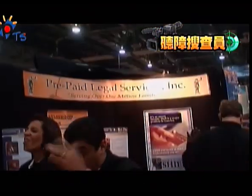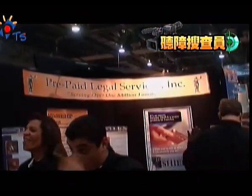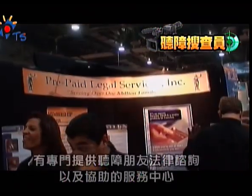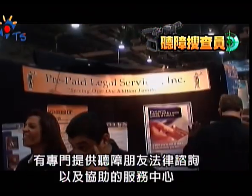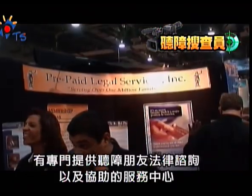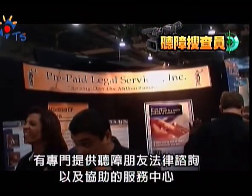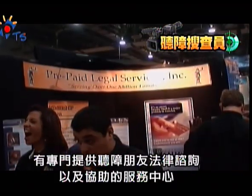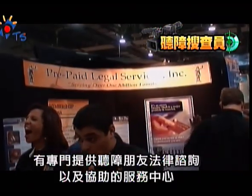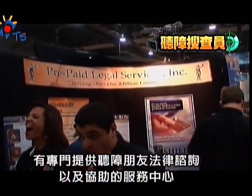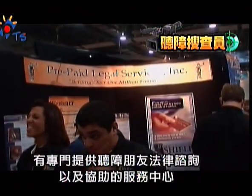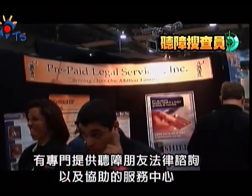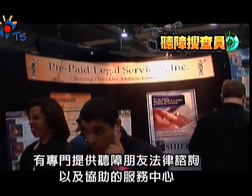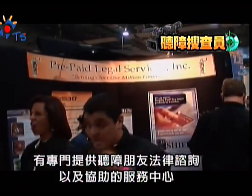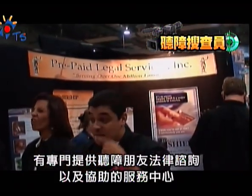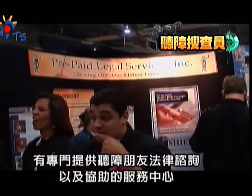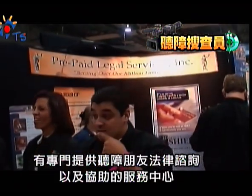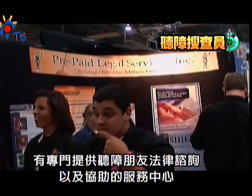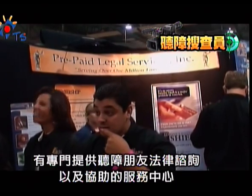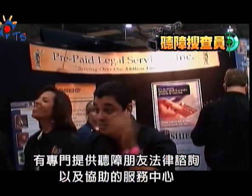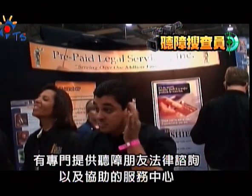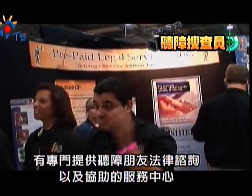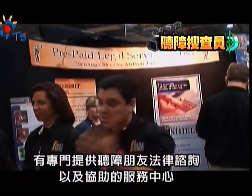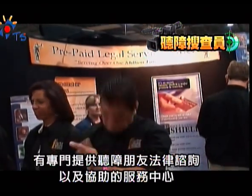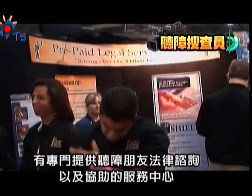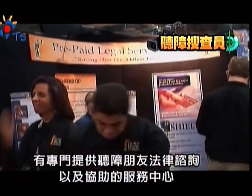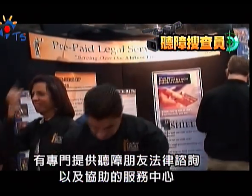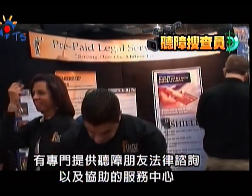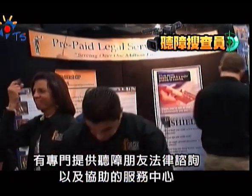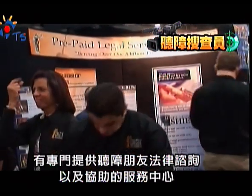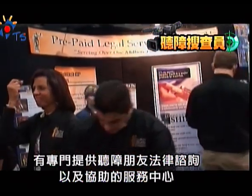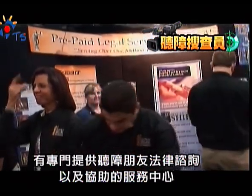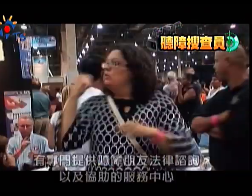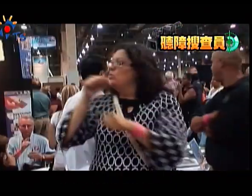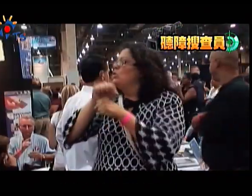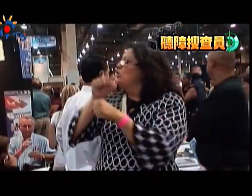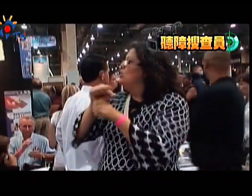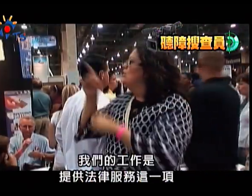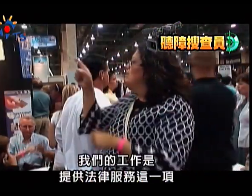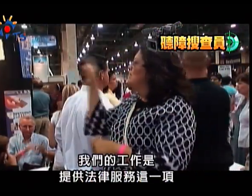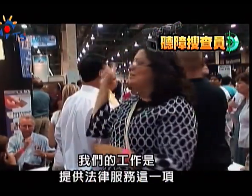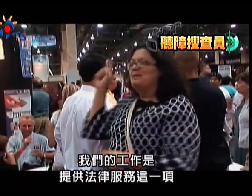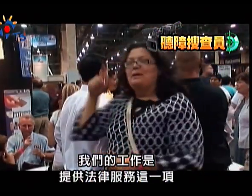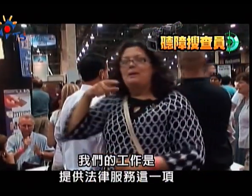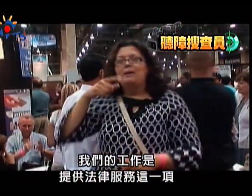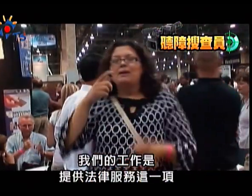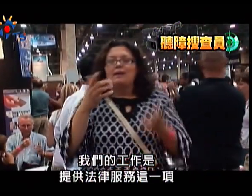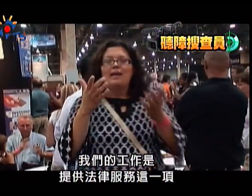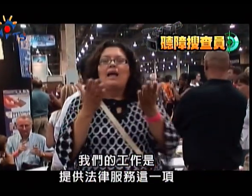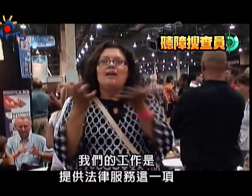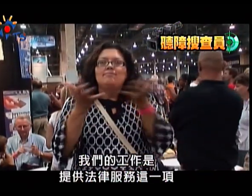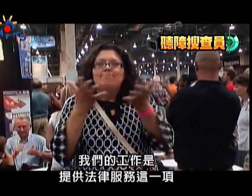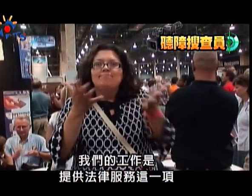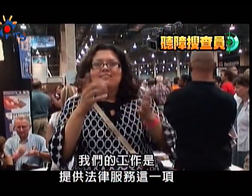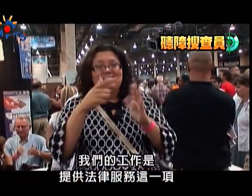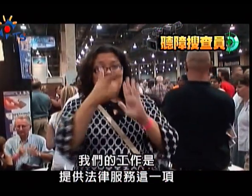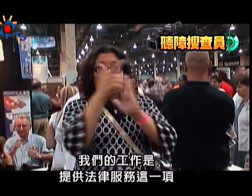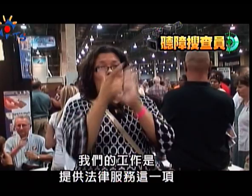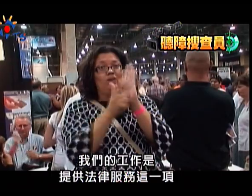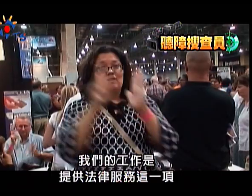专门提供听障朋友法律咨询以及协助的服务中心。 我们的工作是提供法律服务